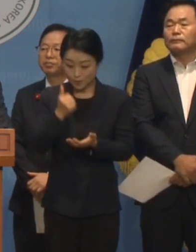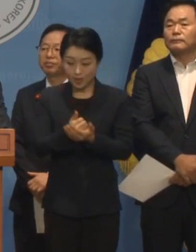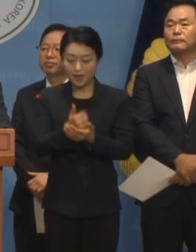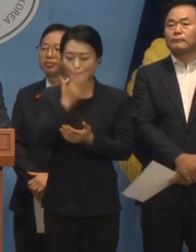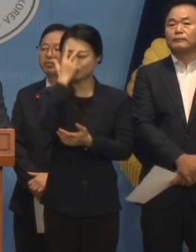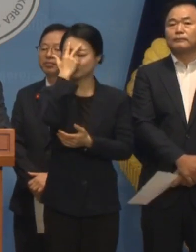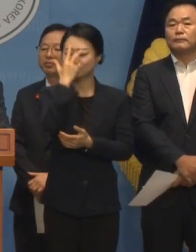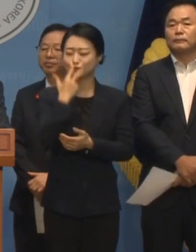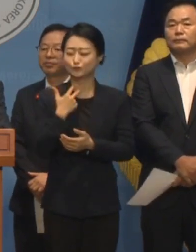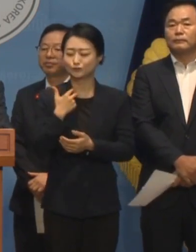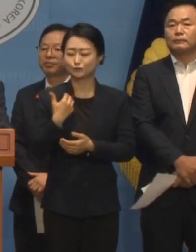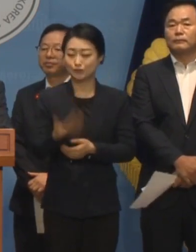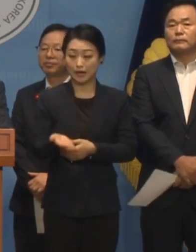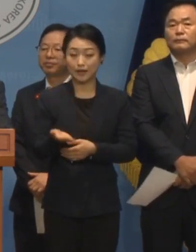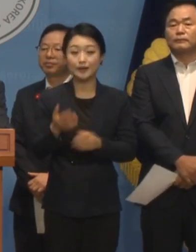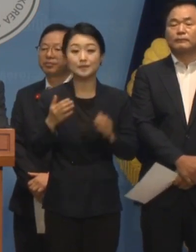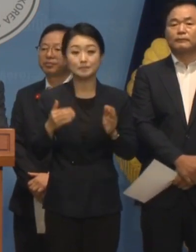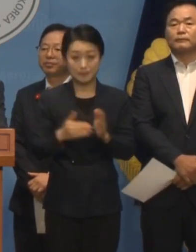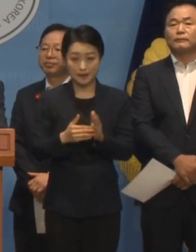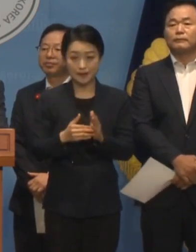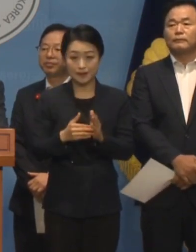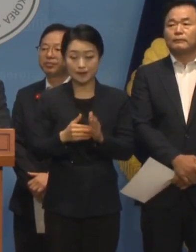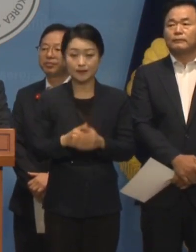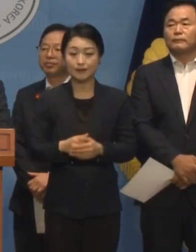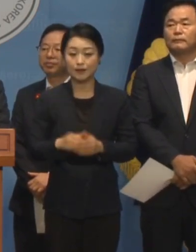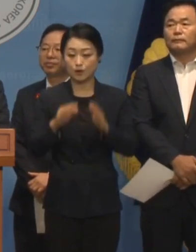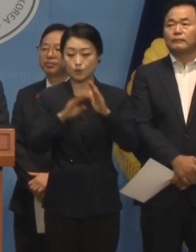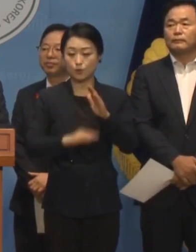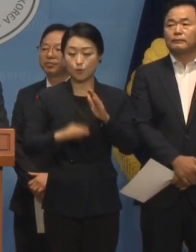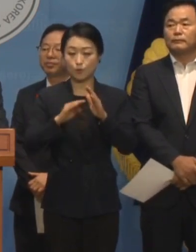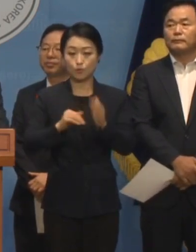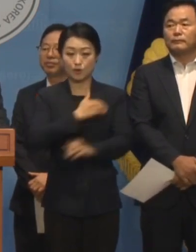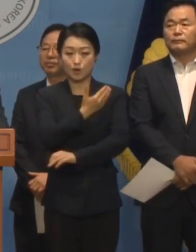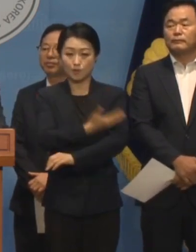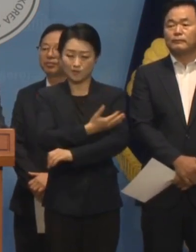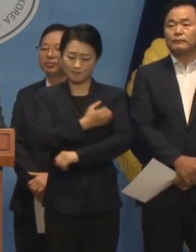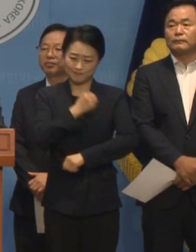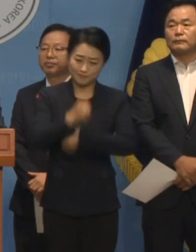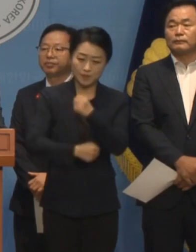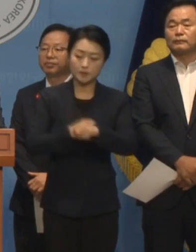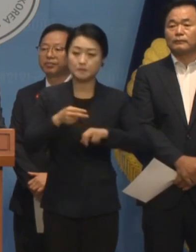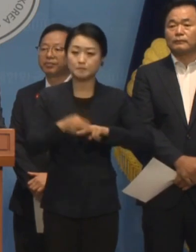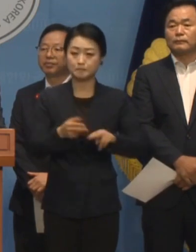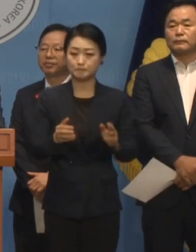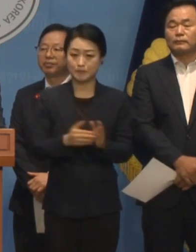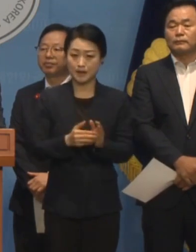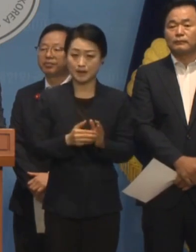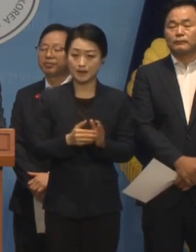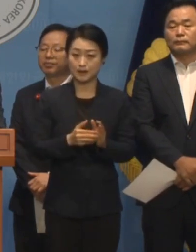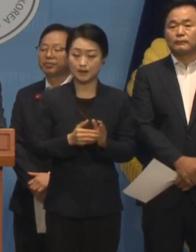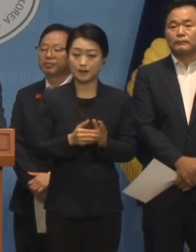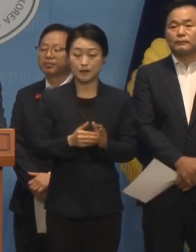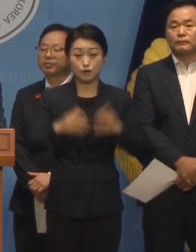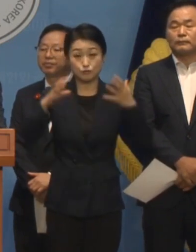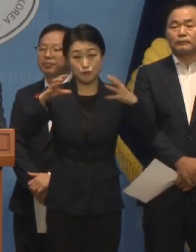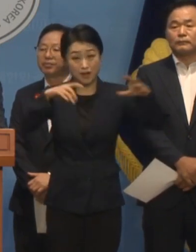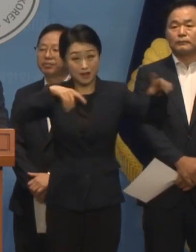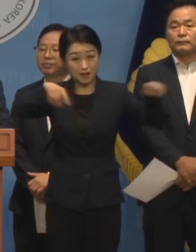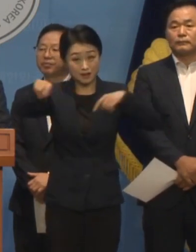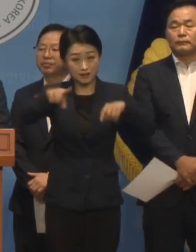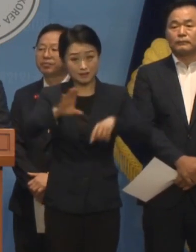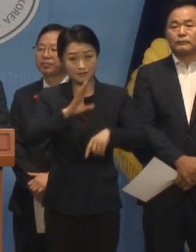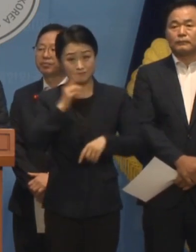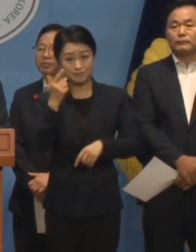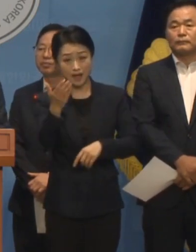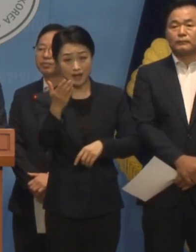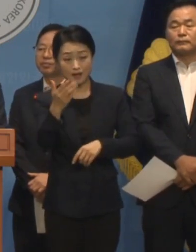눈감아 공권력의 직무와 의무를 그야말로 방기하고 있습니다. 만약 이런 것이 국가 통치라고 한다면